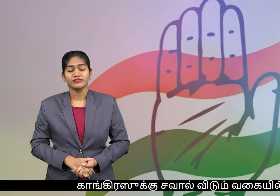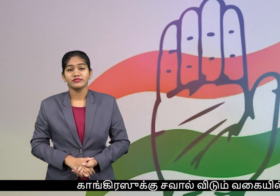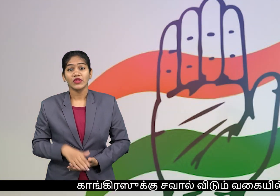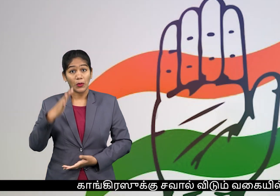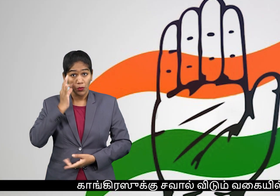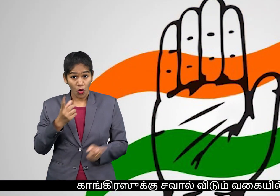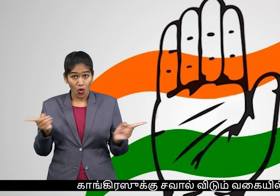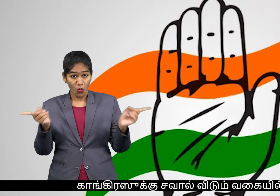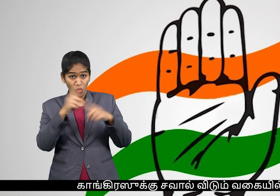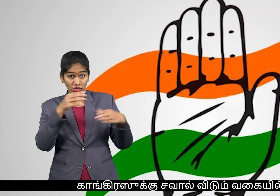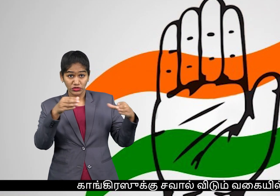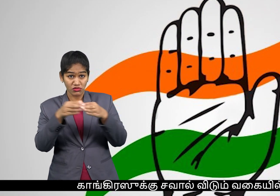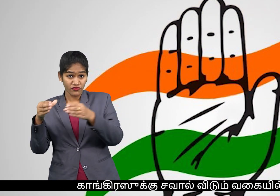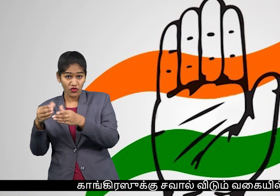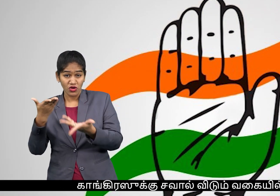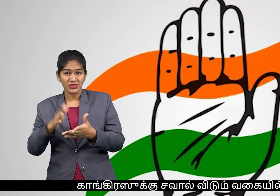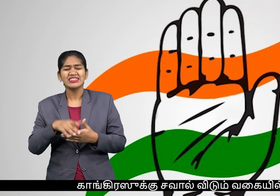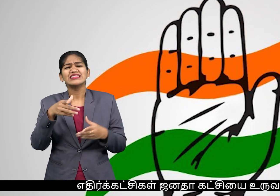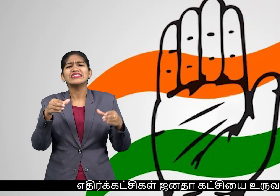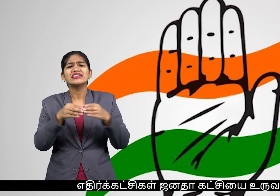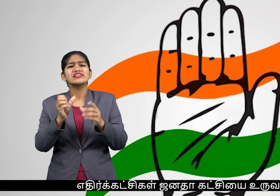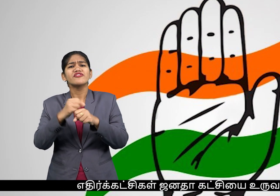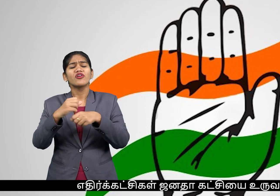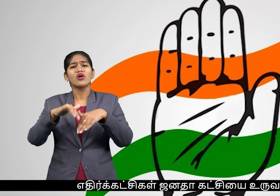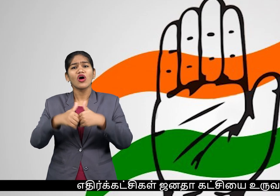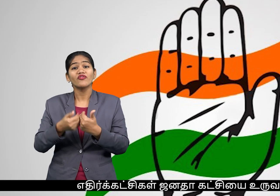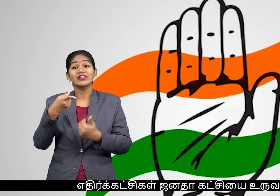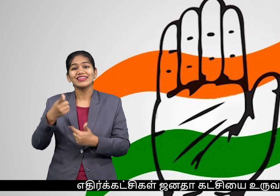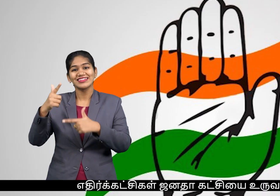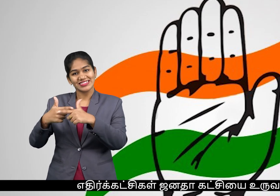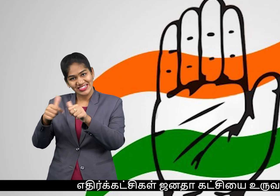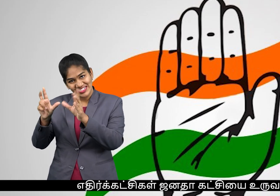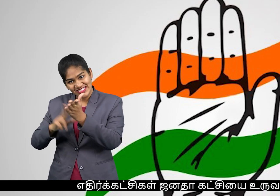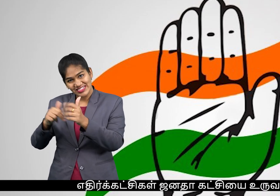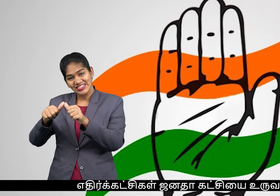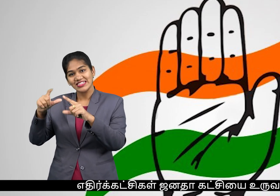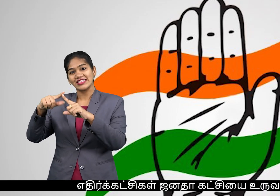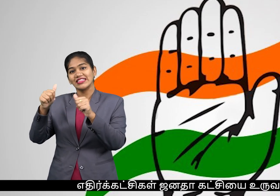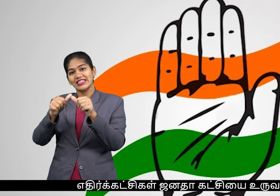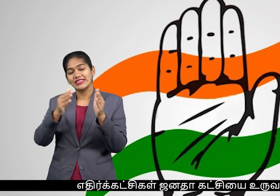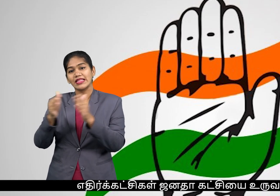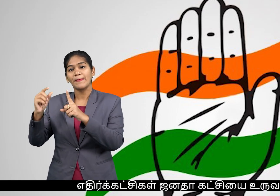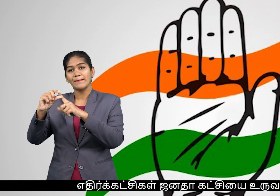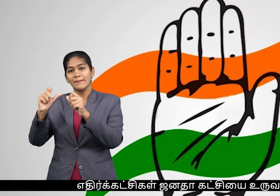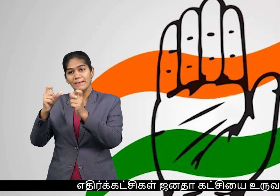காங்கிரசுக்கு சவால் விடும் வகையில் முக்கிய எதிர்க்கட்சிகள் ஜனதா கட்சியை உருவாக்கின.